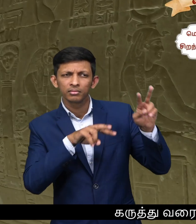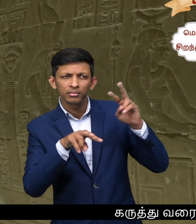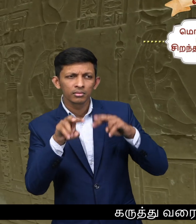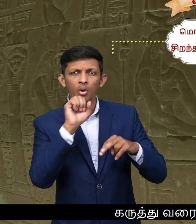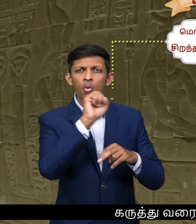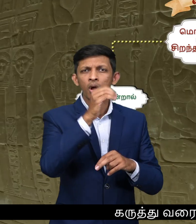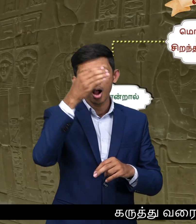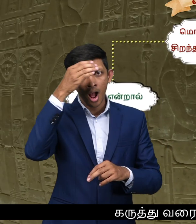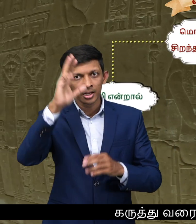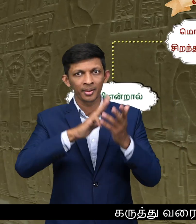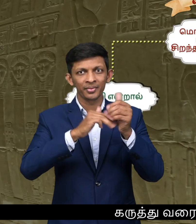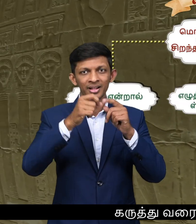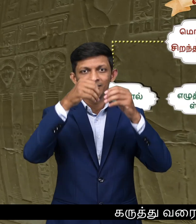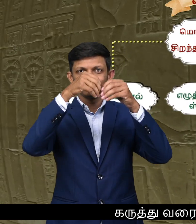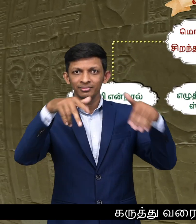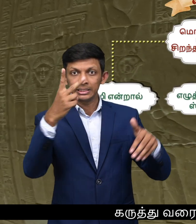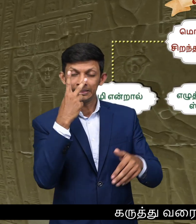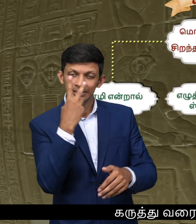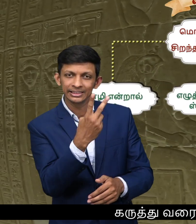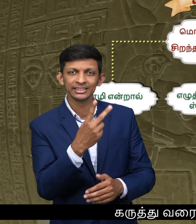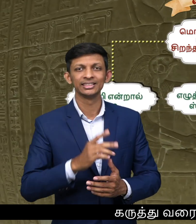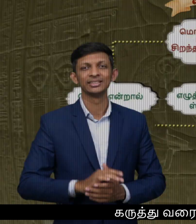கருத்து வரைபடத்தை பார்ப்போம்.